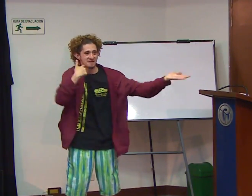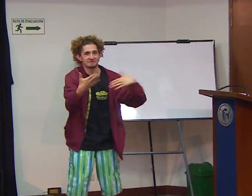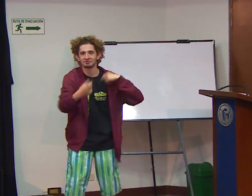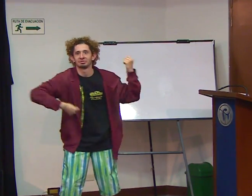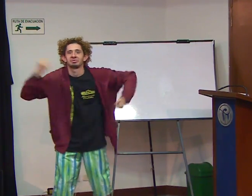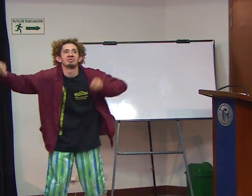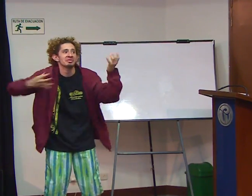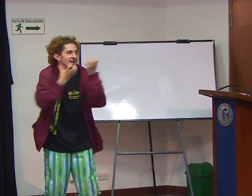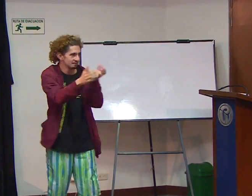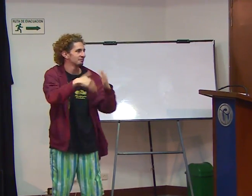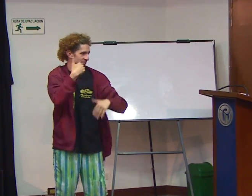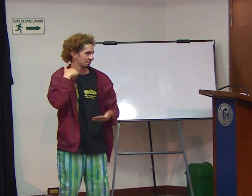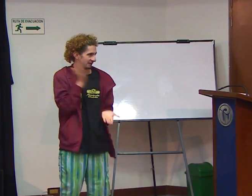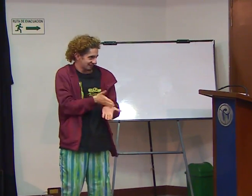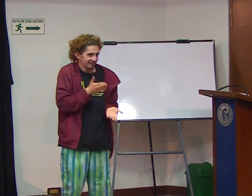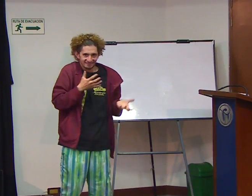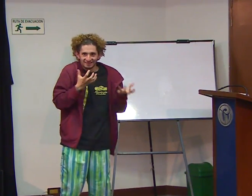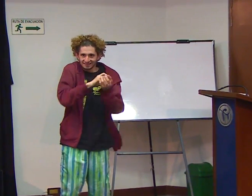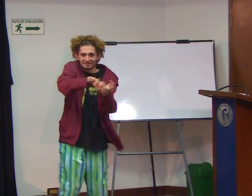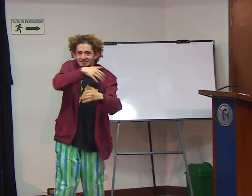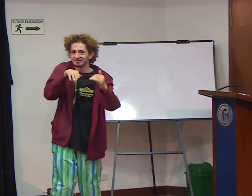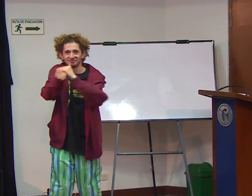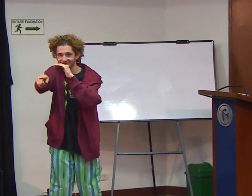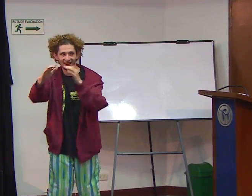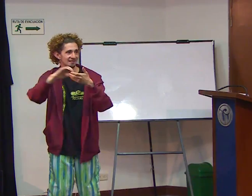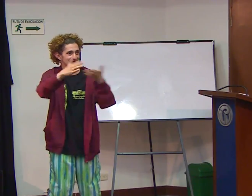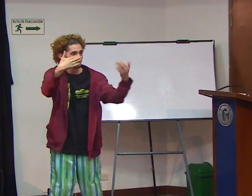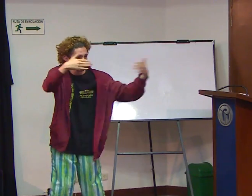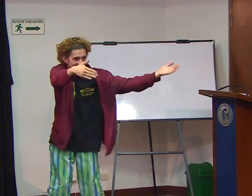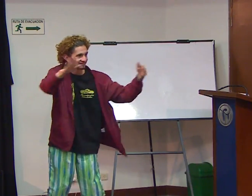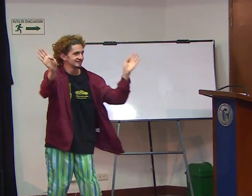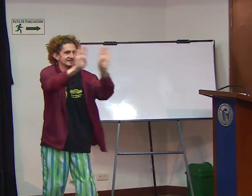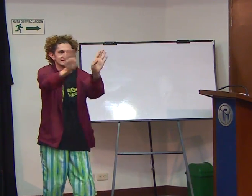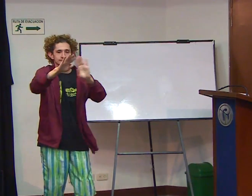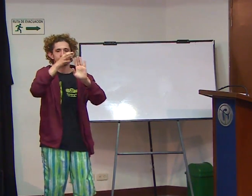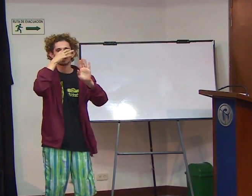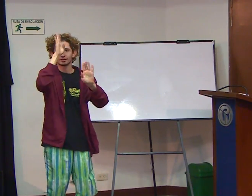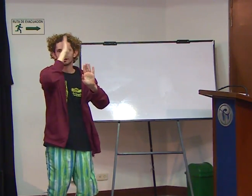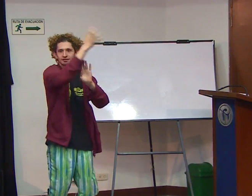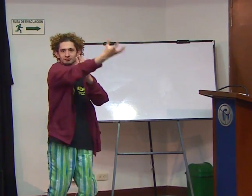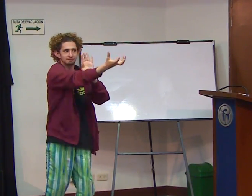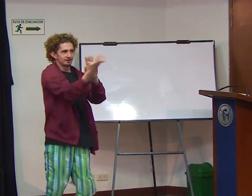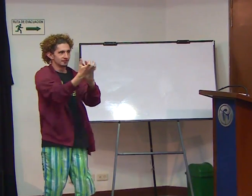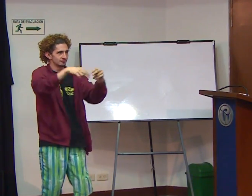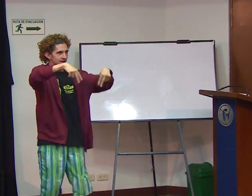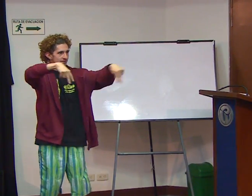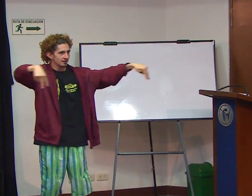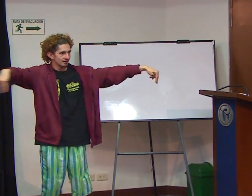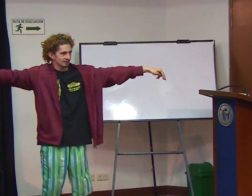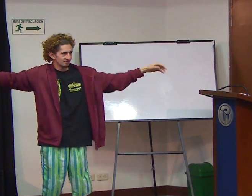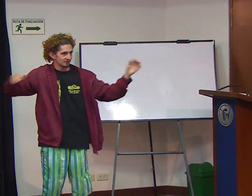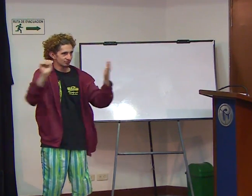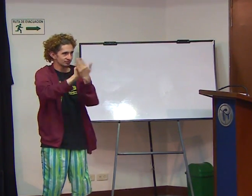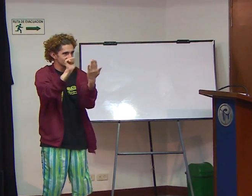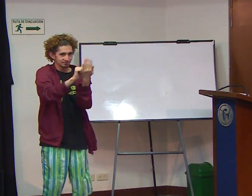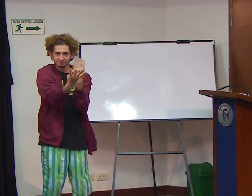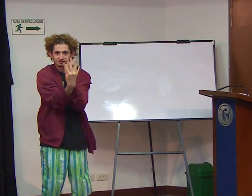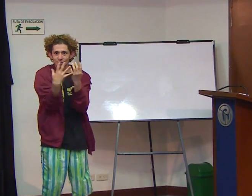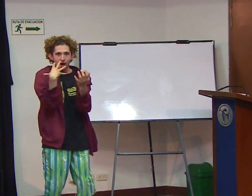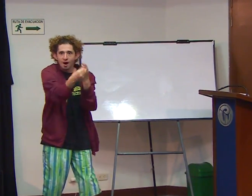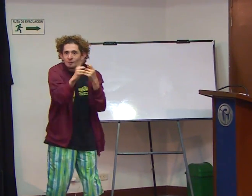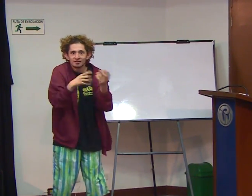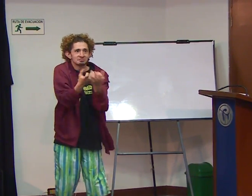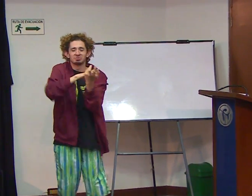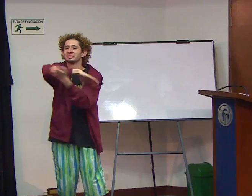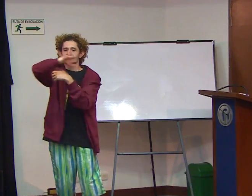empezó a tirar piedras y hubo ahí un enfrentamiento que nosotros no tuvimos nada que ver y empezamos a retirarnos pues de ese